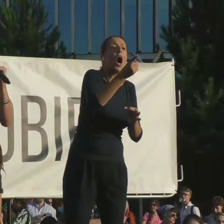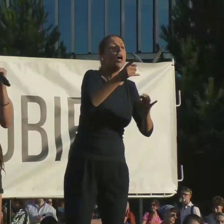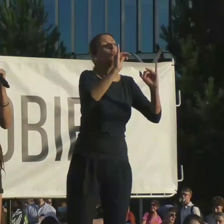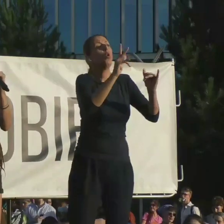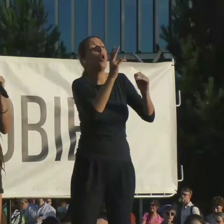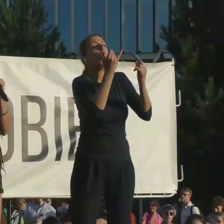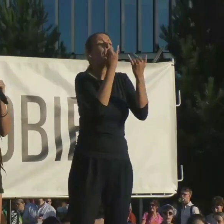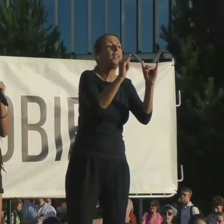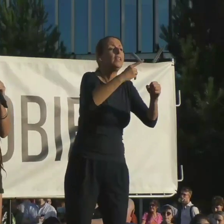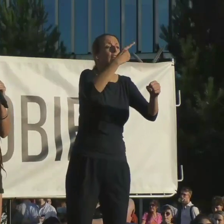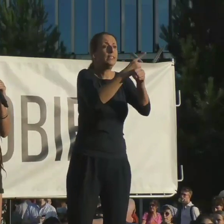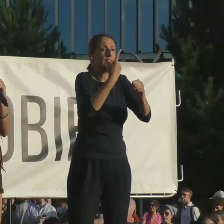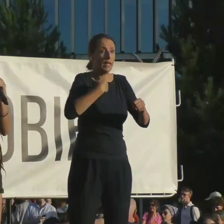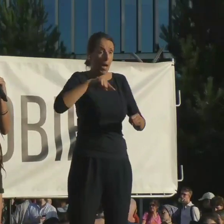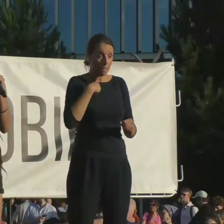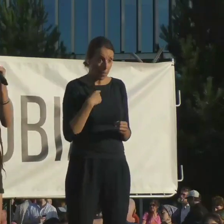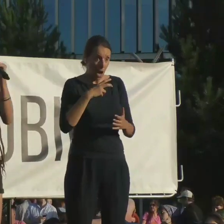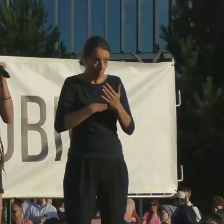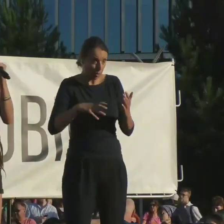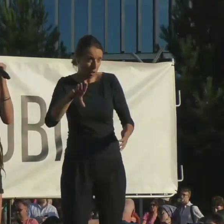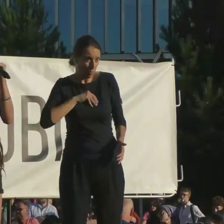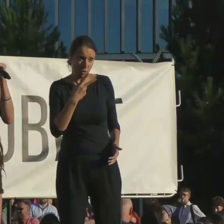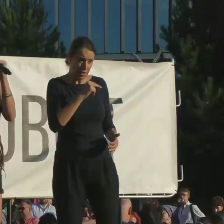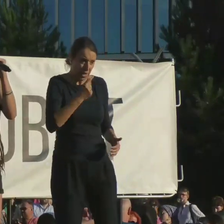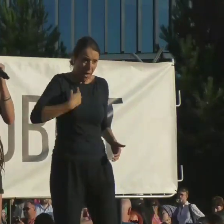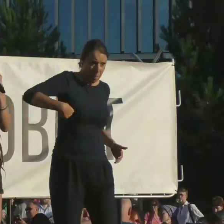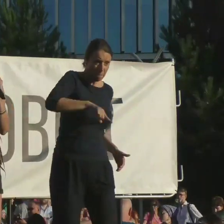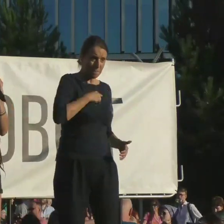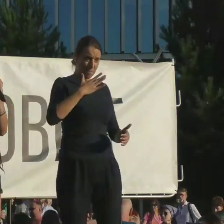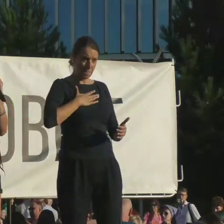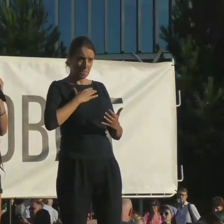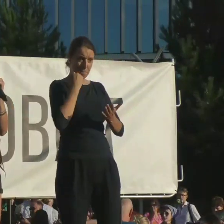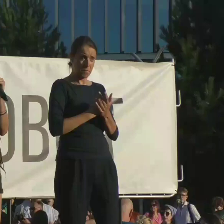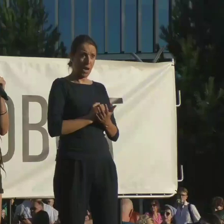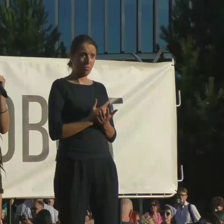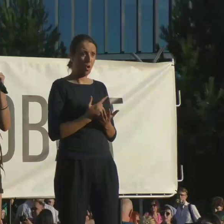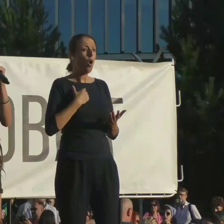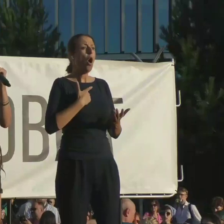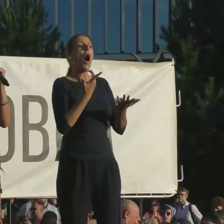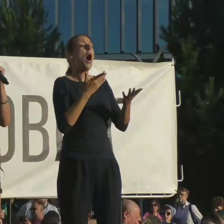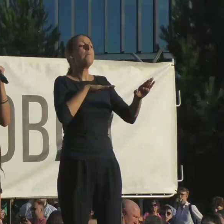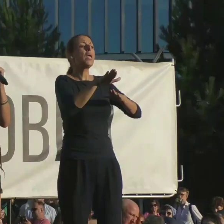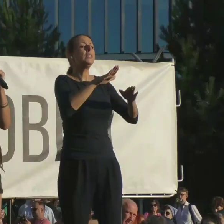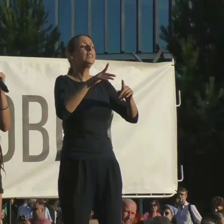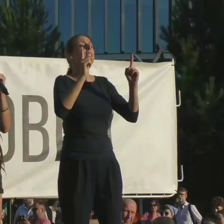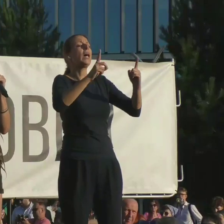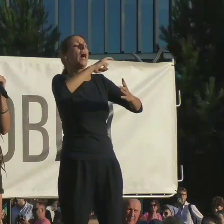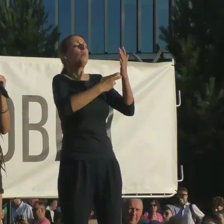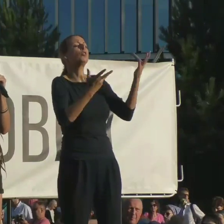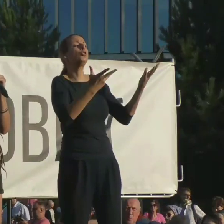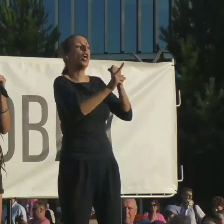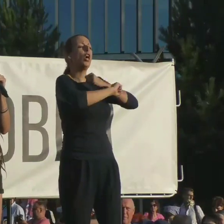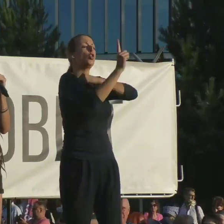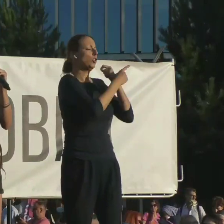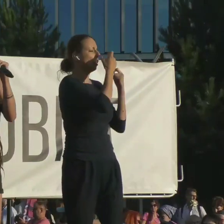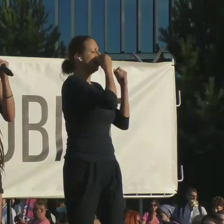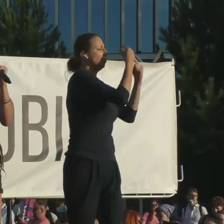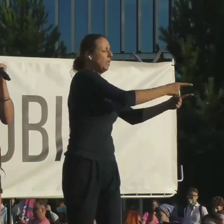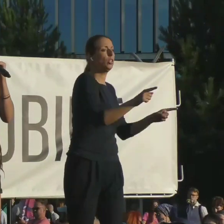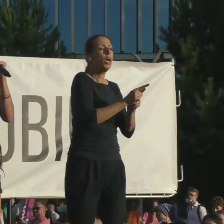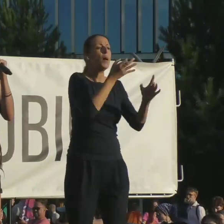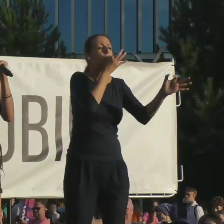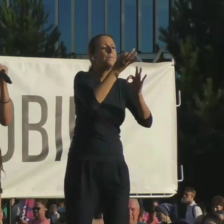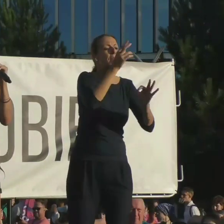możemy mieć aborcję, czy nie. Miejsce zakazu aborcji jest w koszu na śmieci. Miejsce referendum jest w koszu na śmieci.